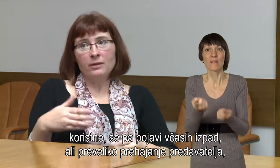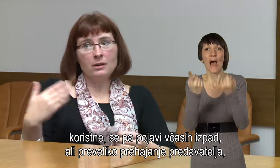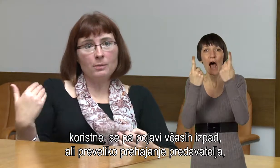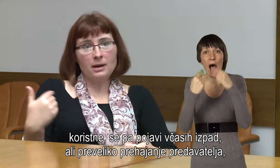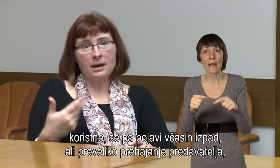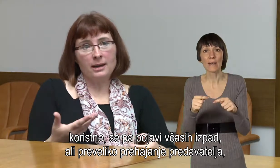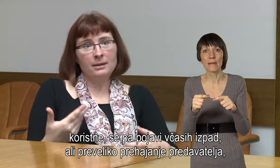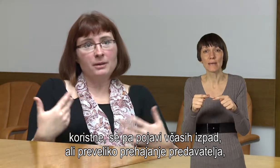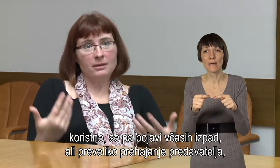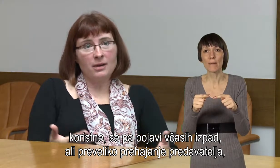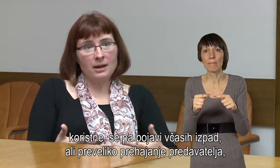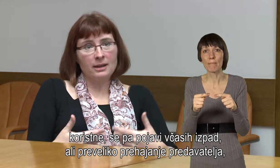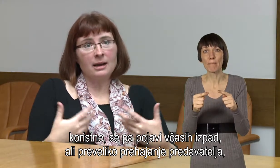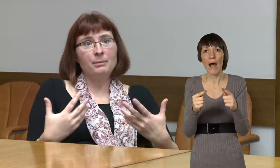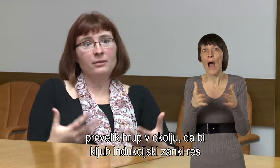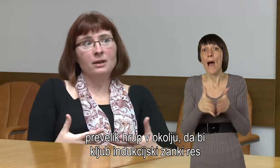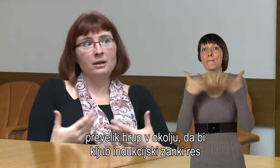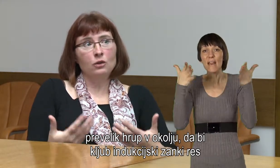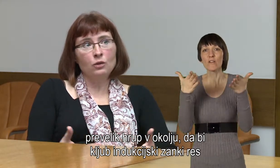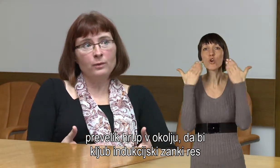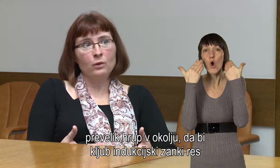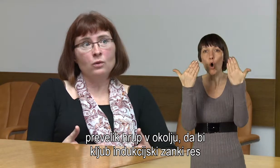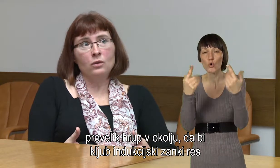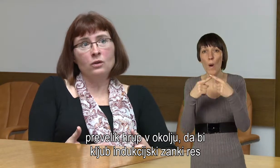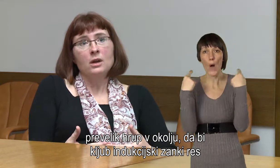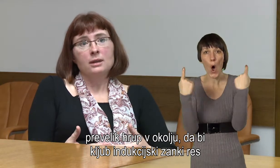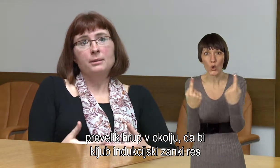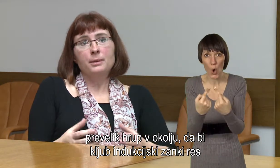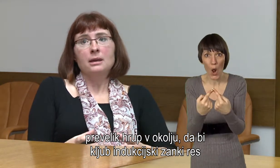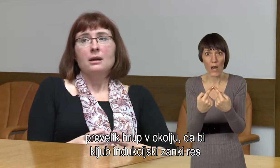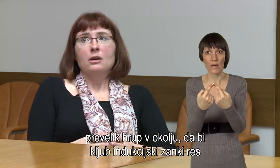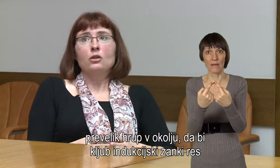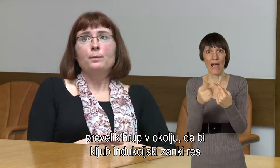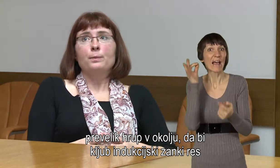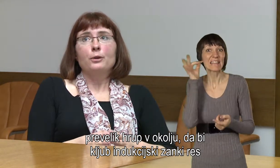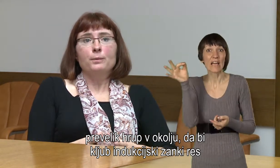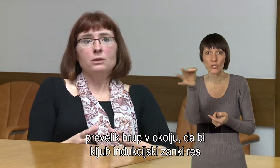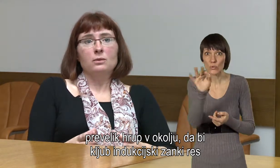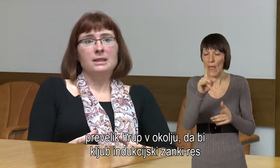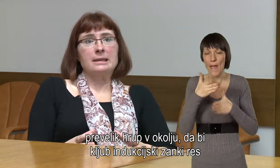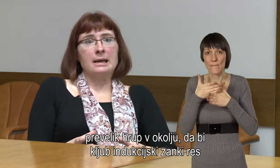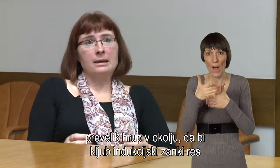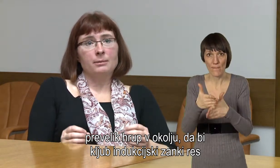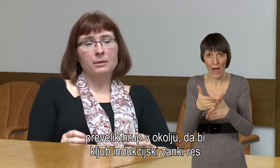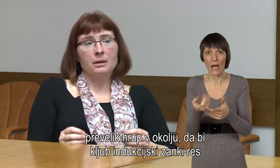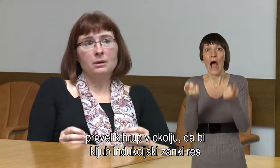preveliko prehajanje predavatelja, prevelik hrup v okolju, da bi kljub indukcijske zanke, na primer, lahko